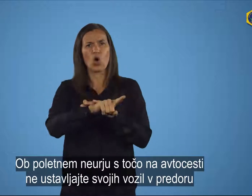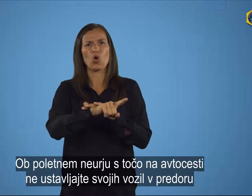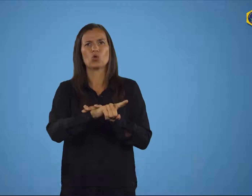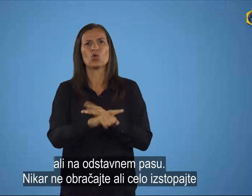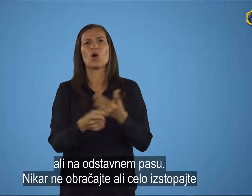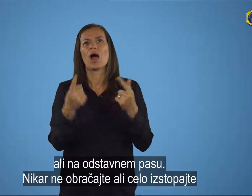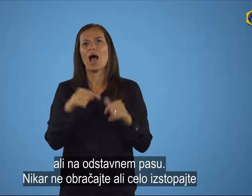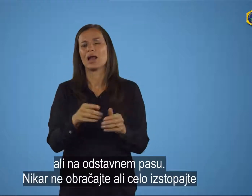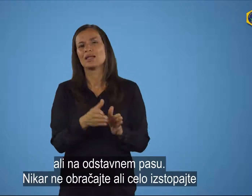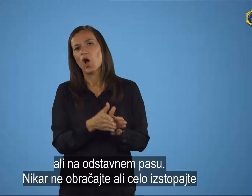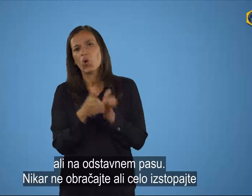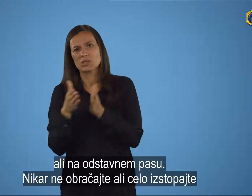pasu.